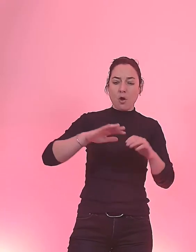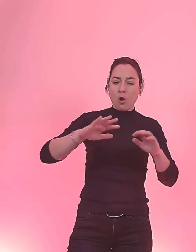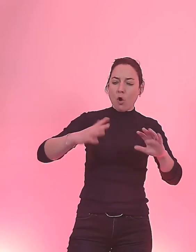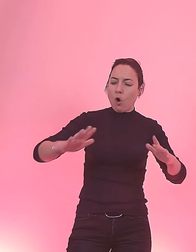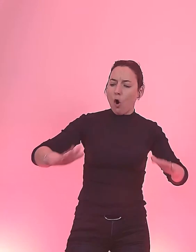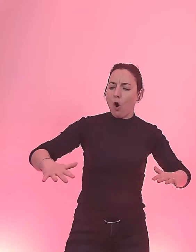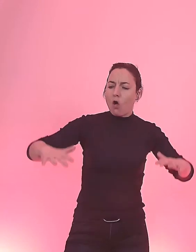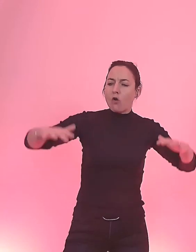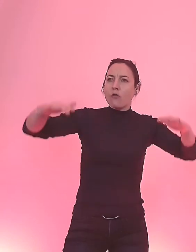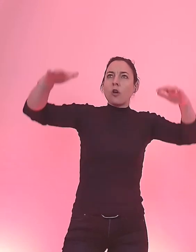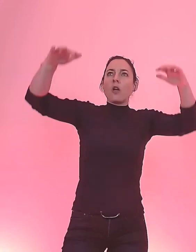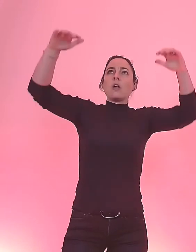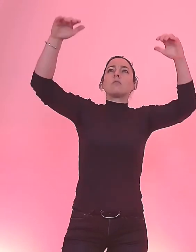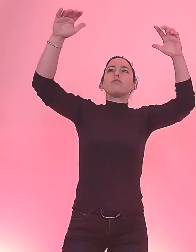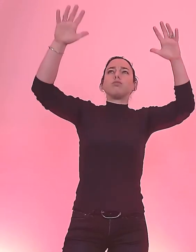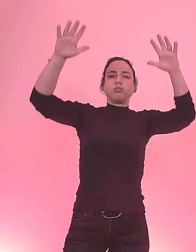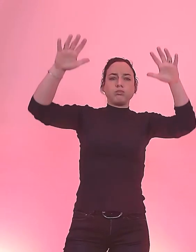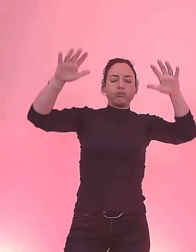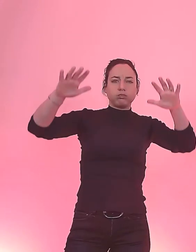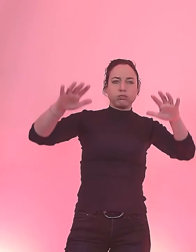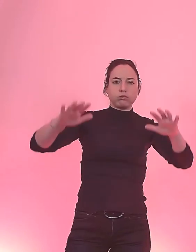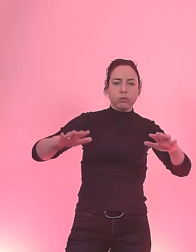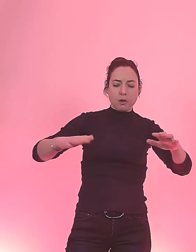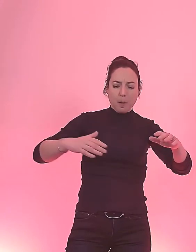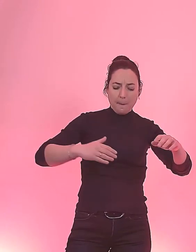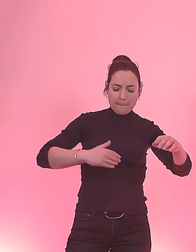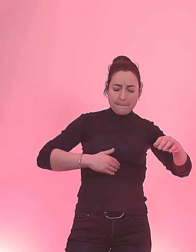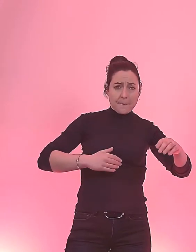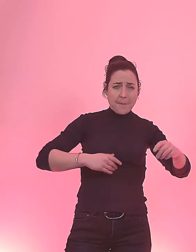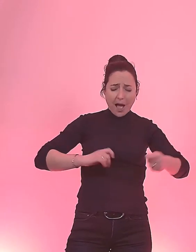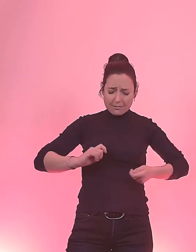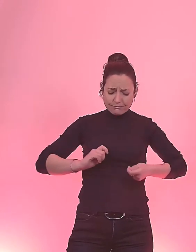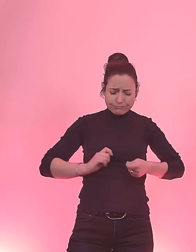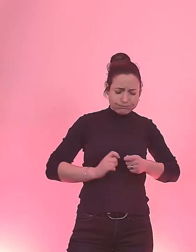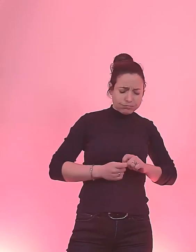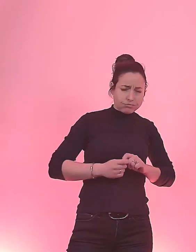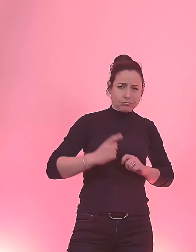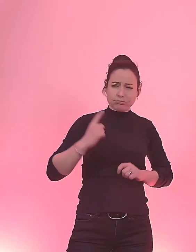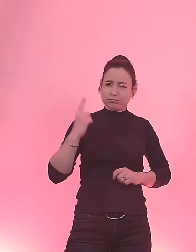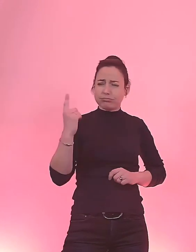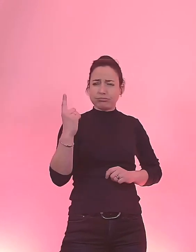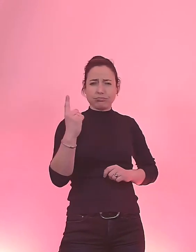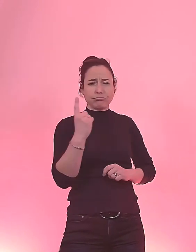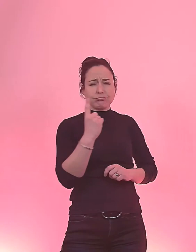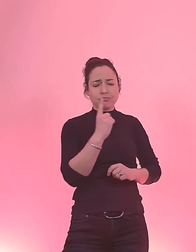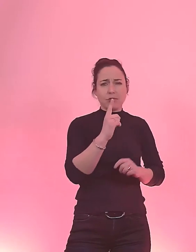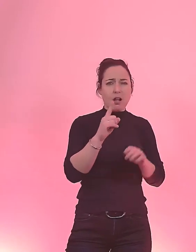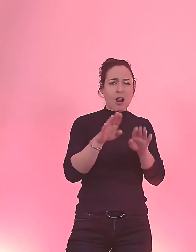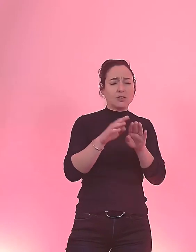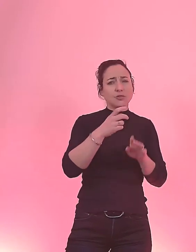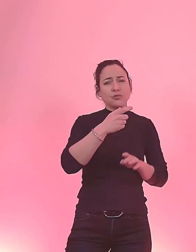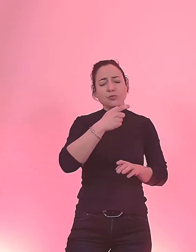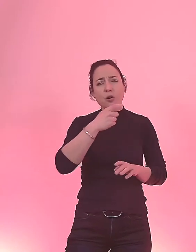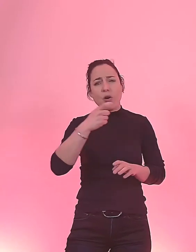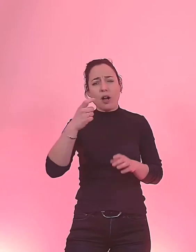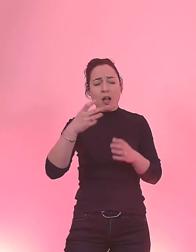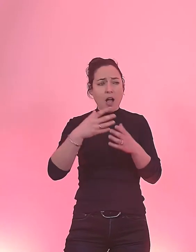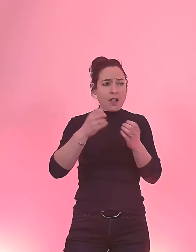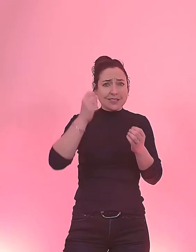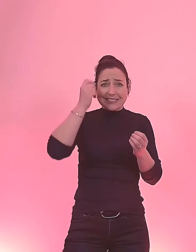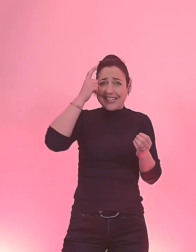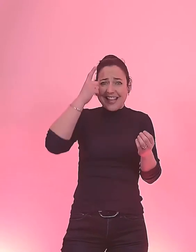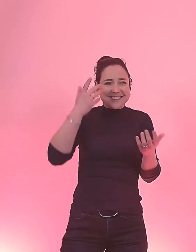ze vielen neer en de diepte en maag keerde om van ellende ze tolde en time als dronkaards alle kennis baten en